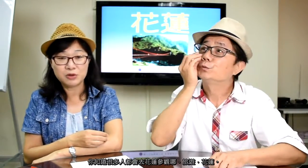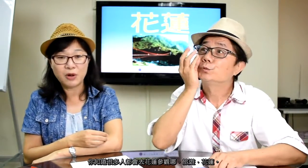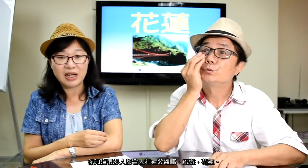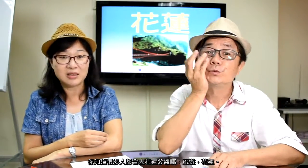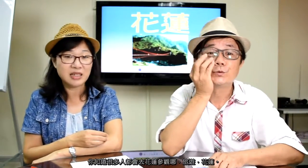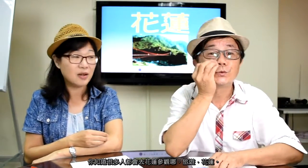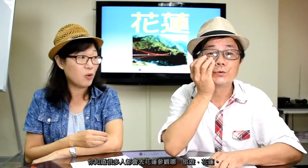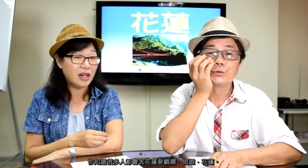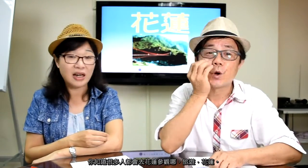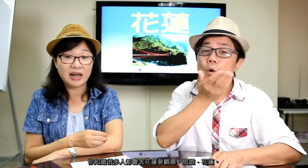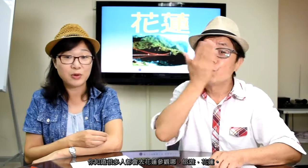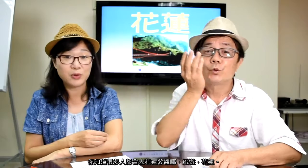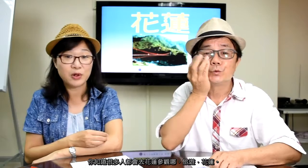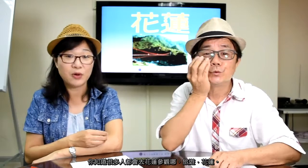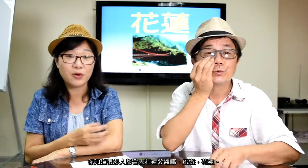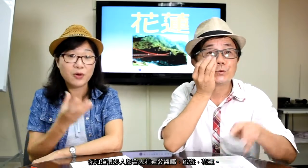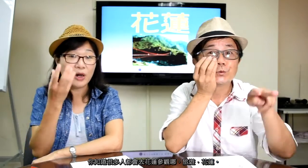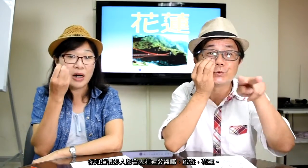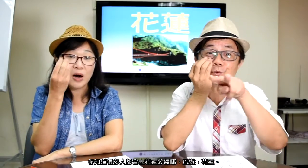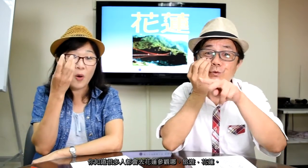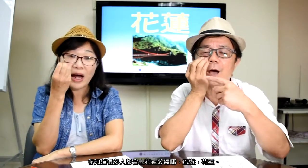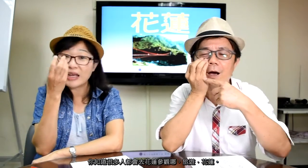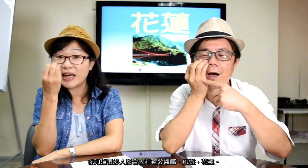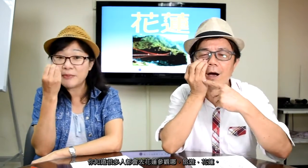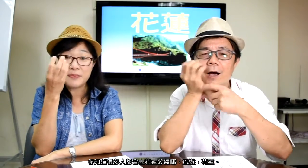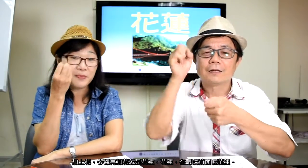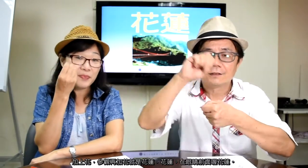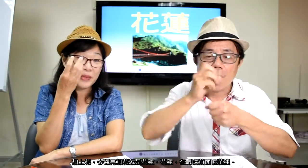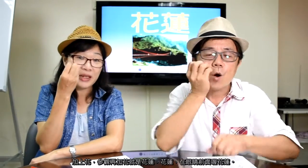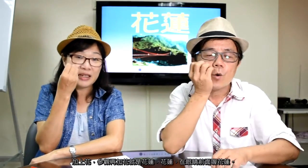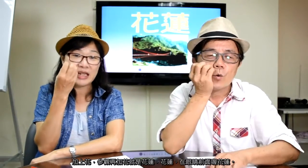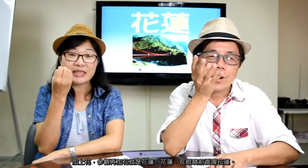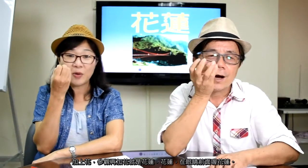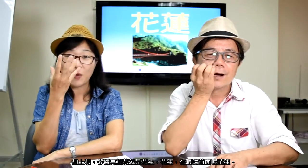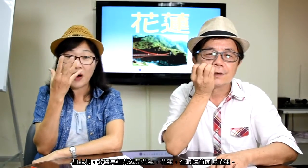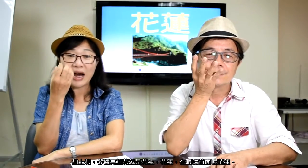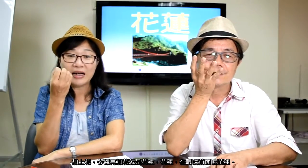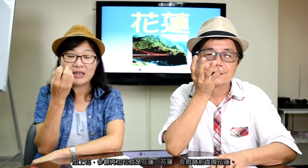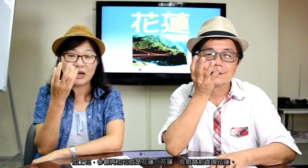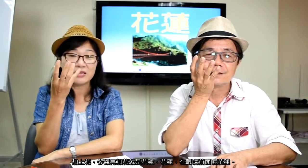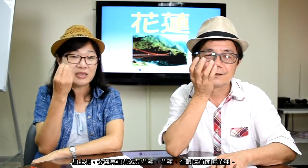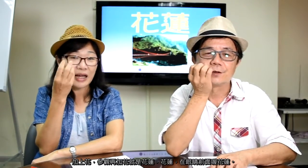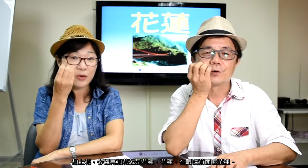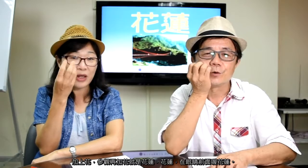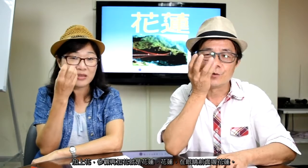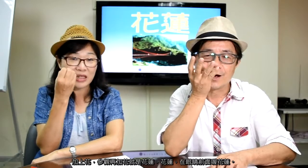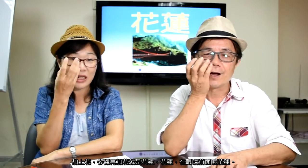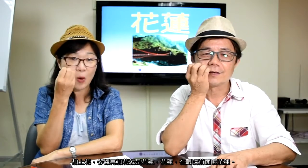花莲参观啊，旅游，花莲加上花，好，参观再加花